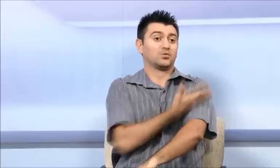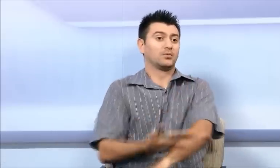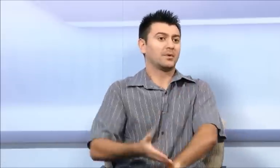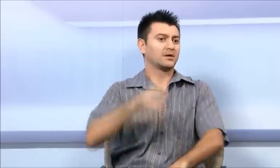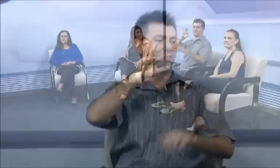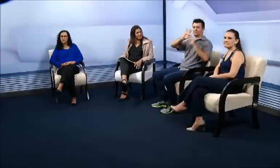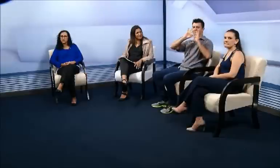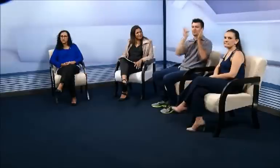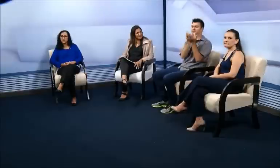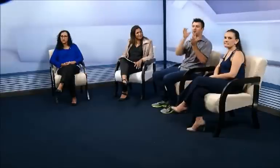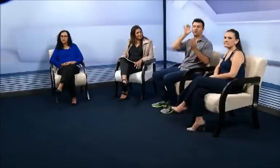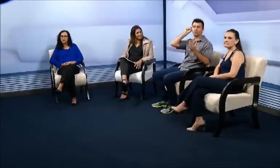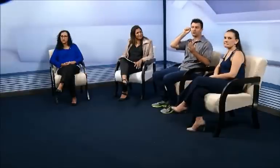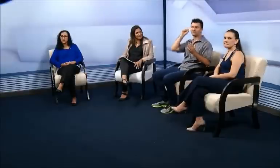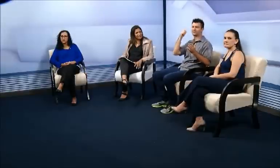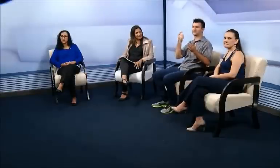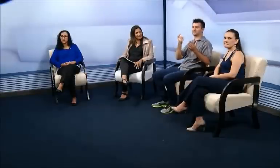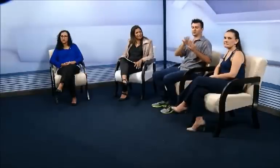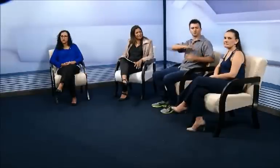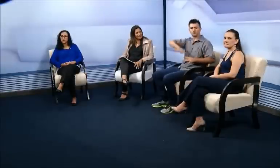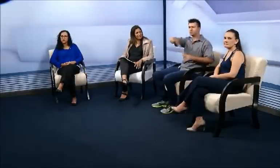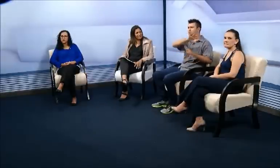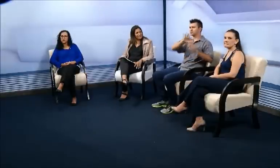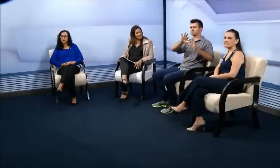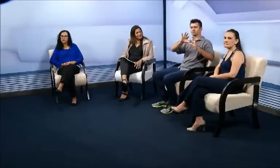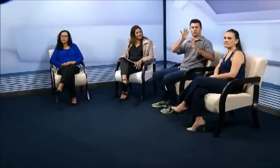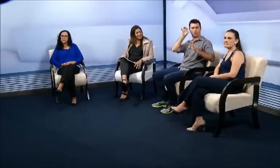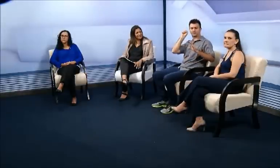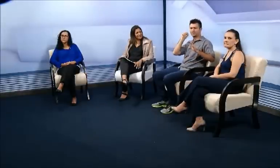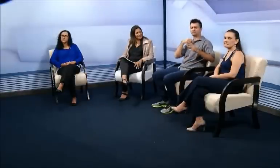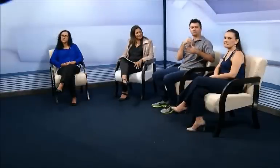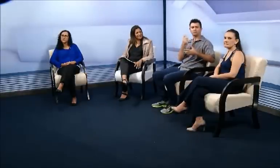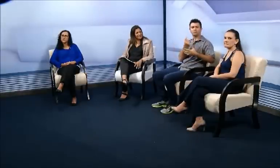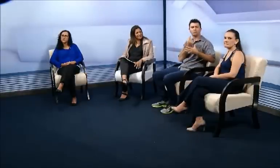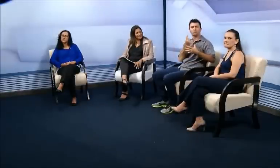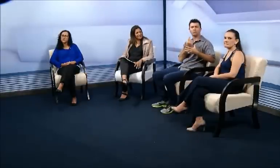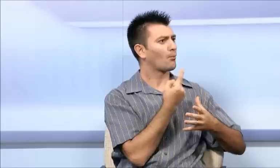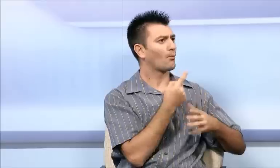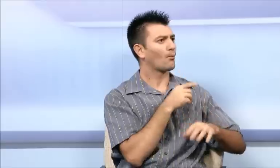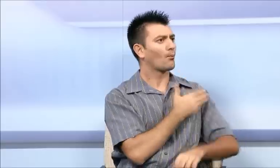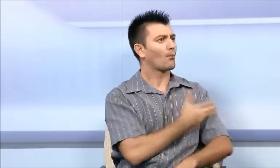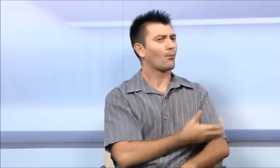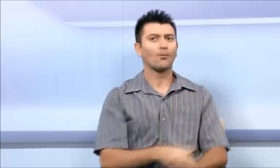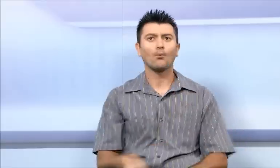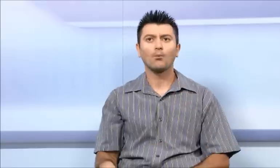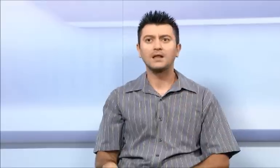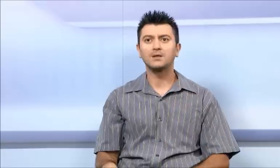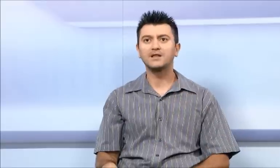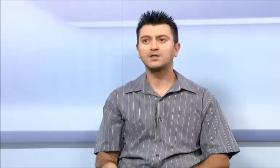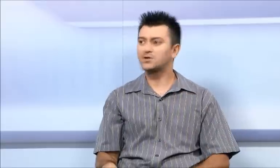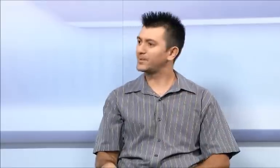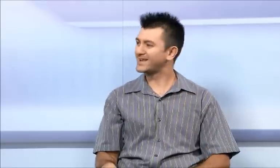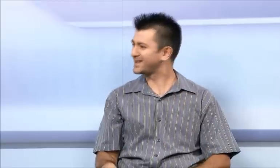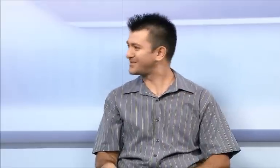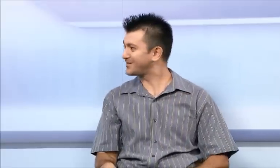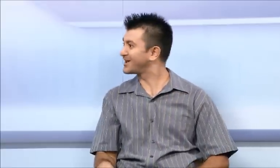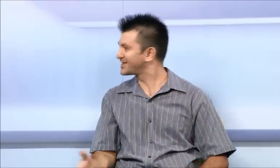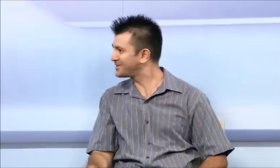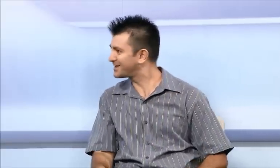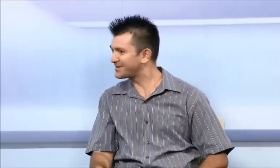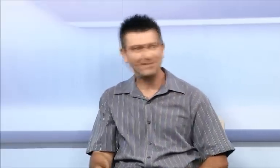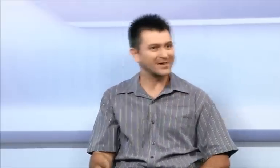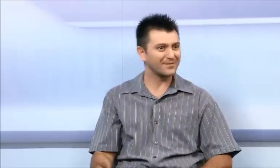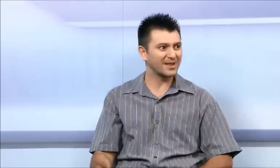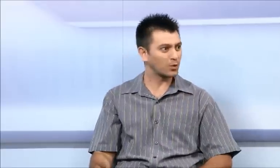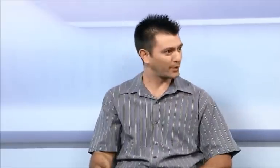ali completamente diferente. Ele estava acostumado com a família, todos os ouvintes, sempre sozinho ali, sem comunicar com ninguém,